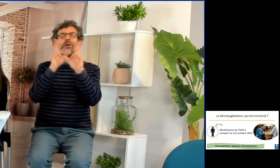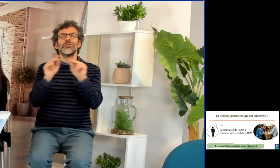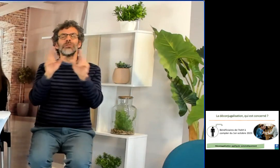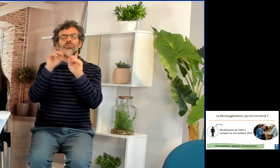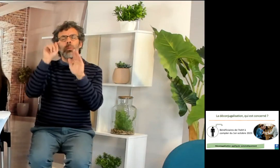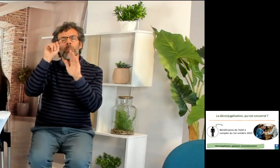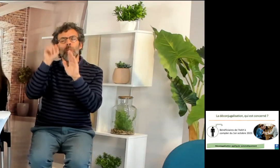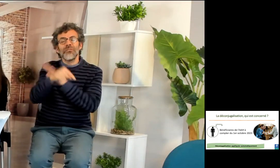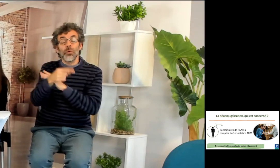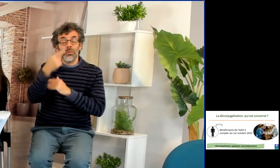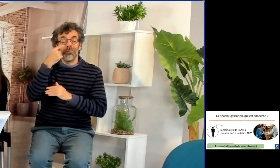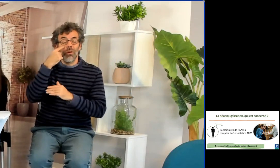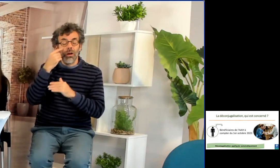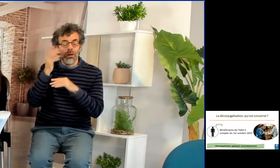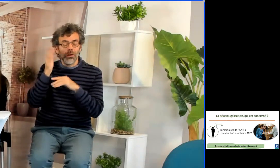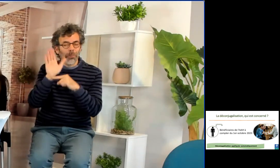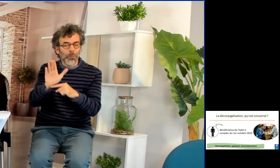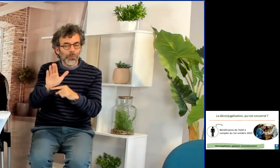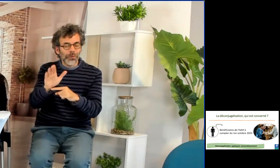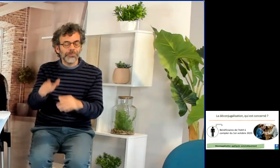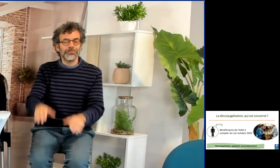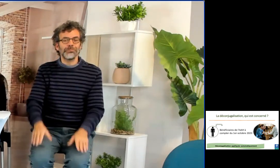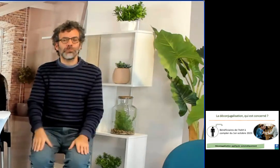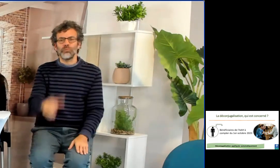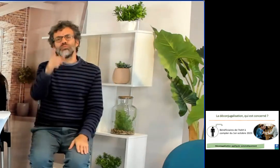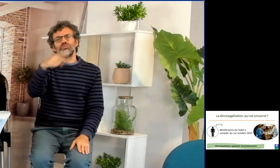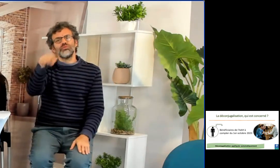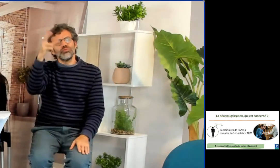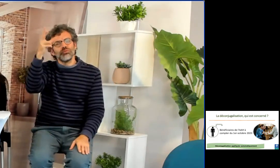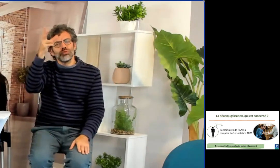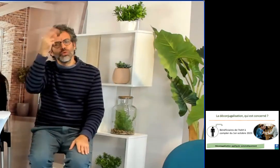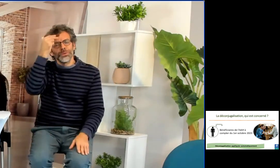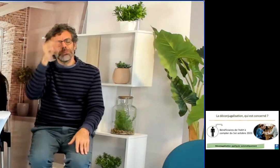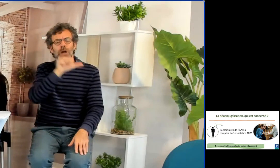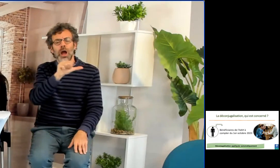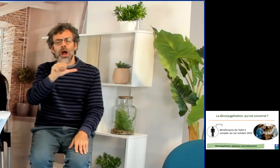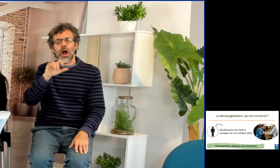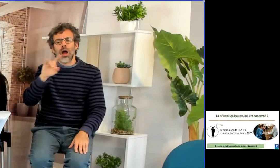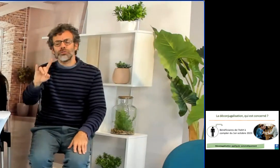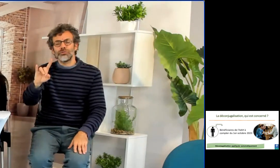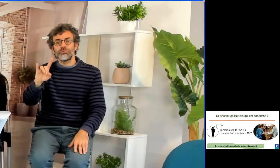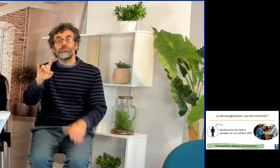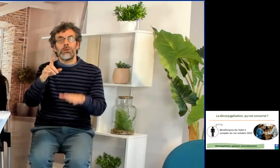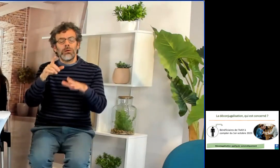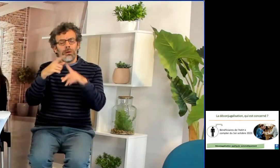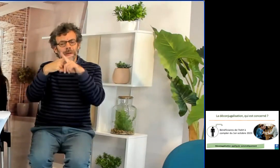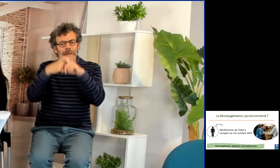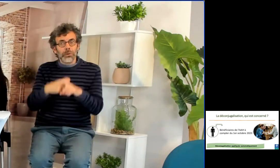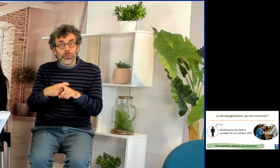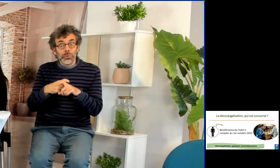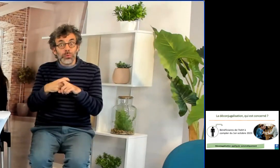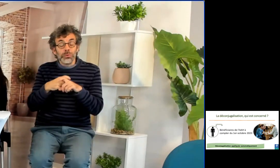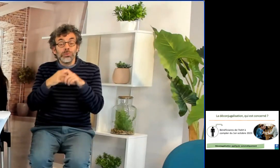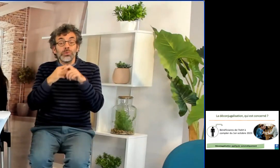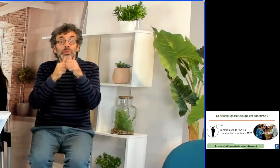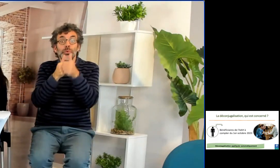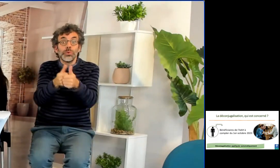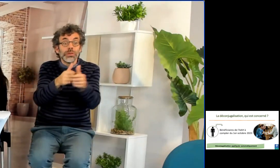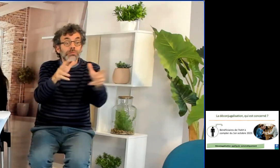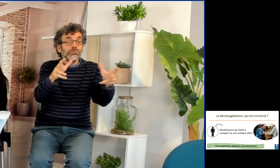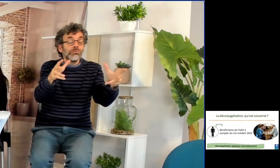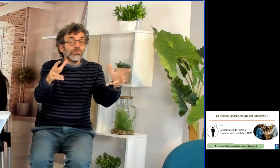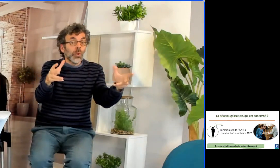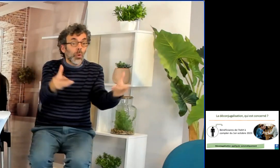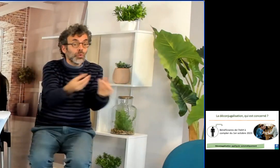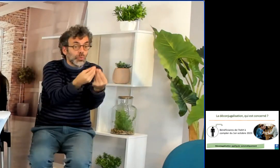explications. Vous l'avez compris, l'AAH est calculée avec les ressources de votre conjoint ou non, selon que vous êtes en